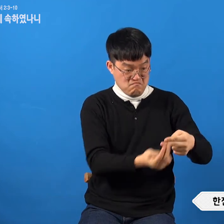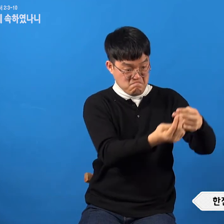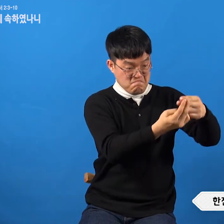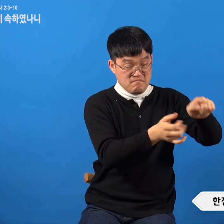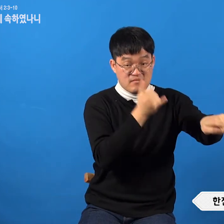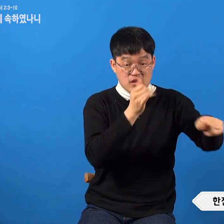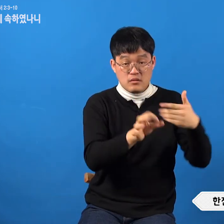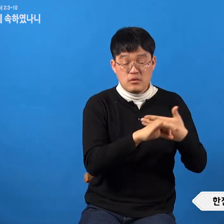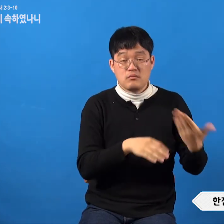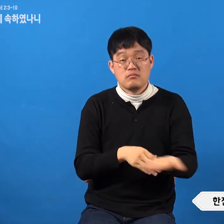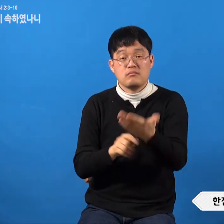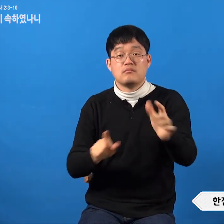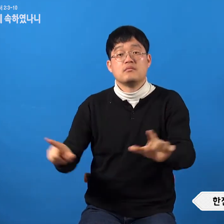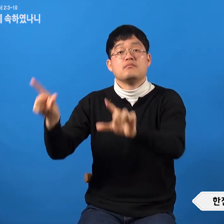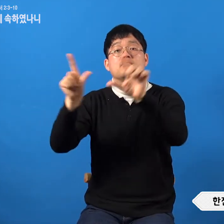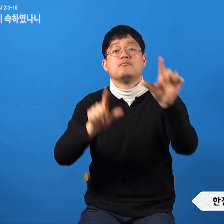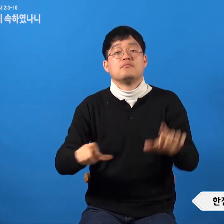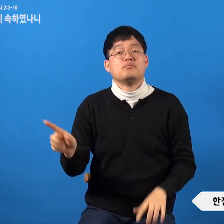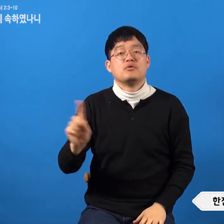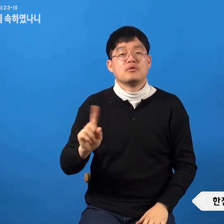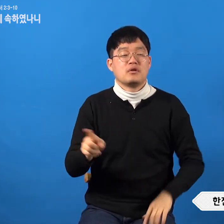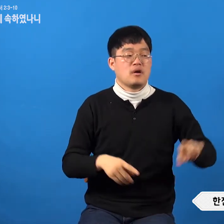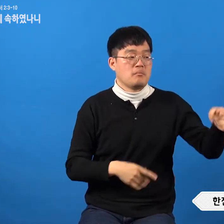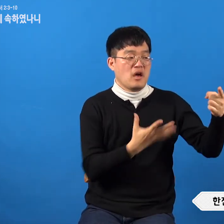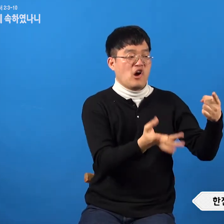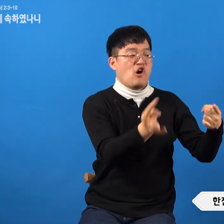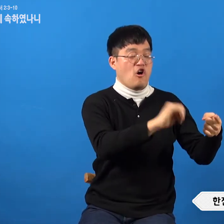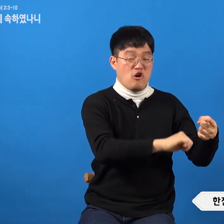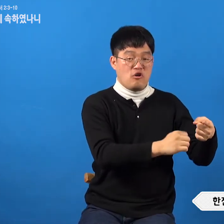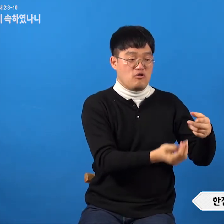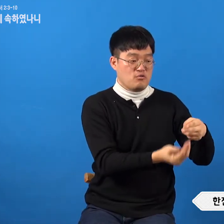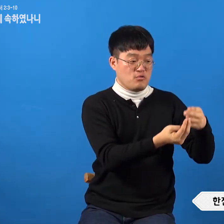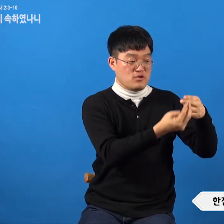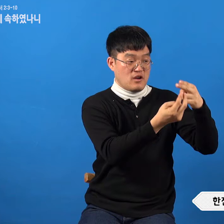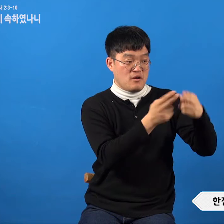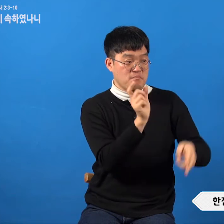어떤 모습으로 살까요? 100억이